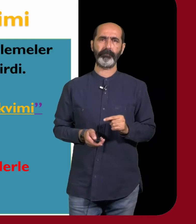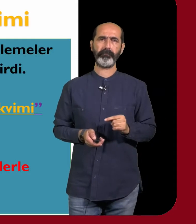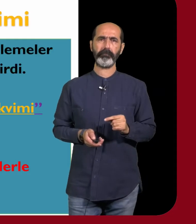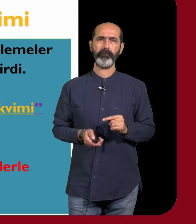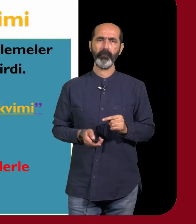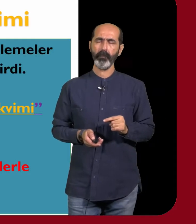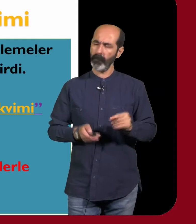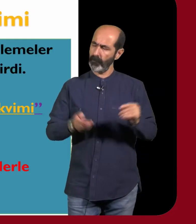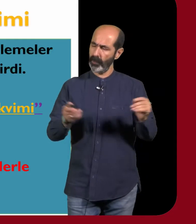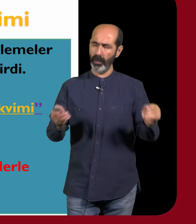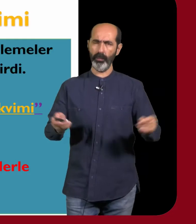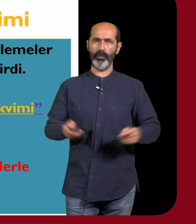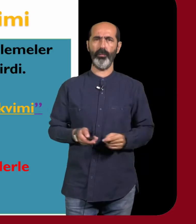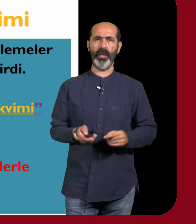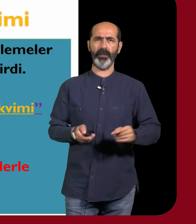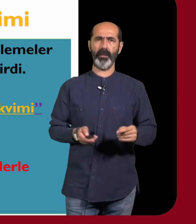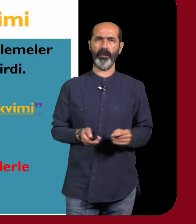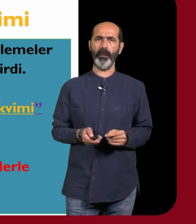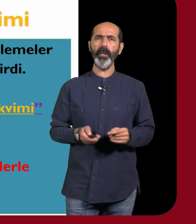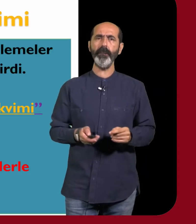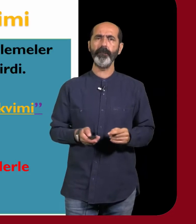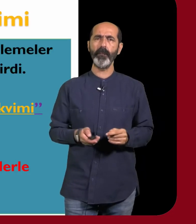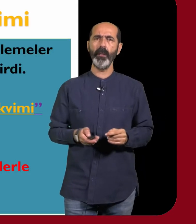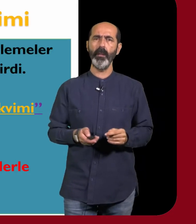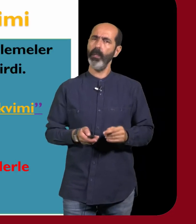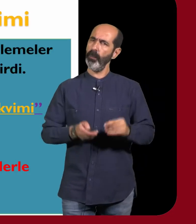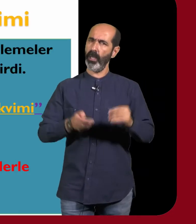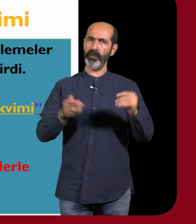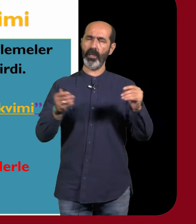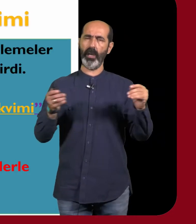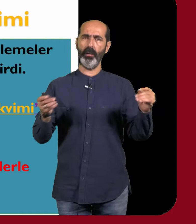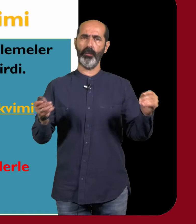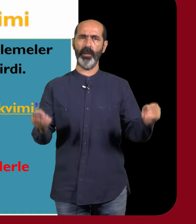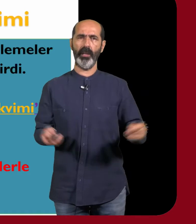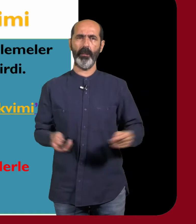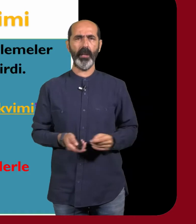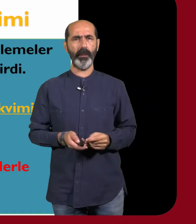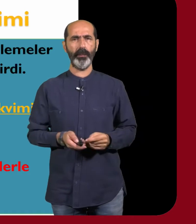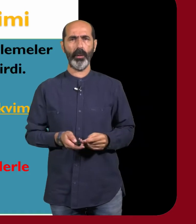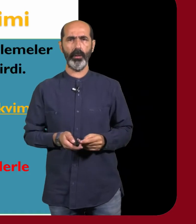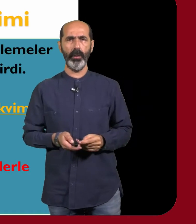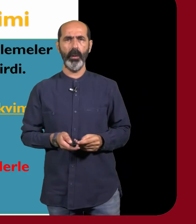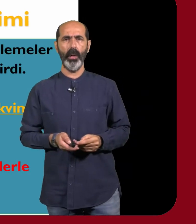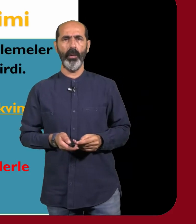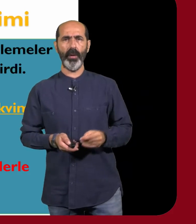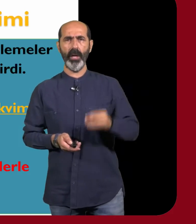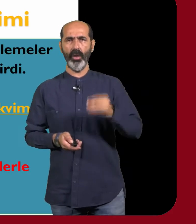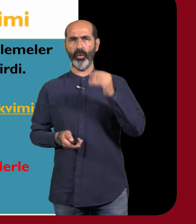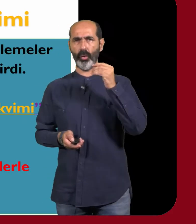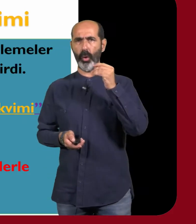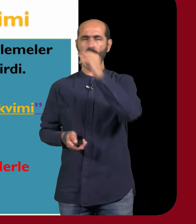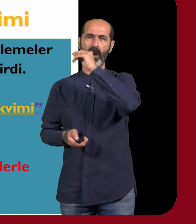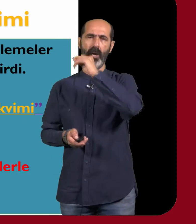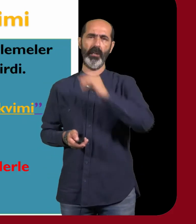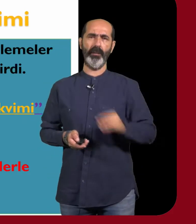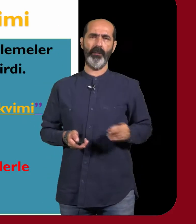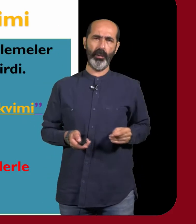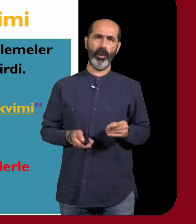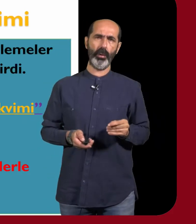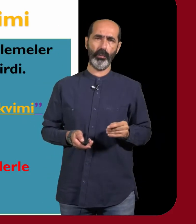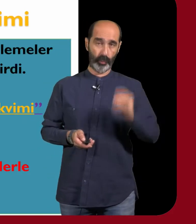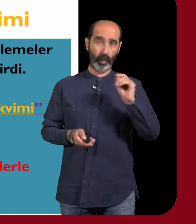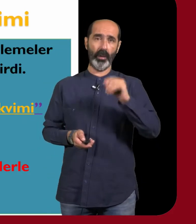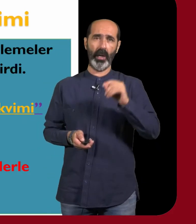din alın alıyor Jülyen takvimine biraz daha düzenlemeler yapıyor ve son